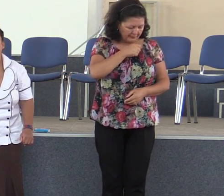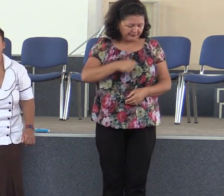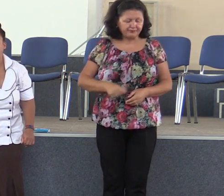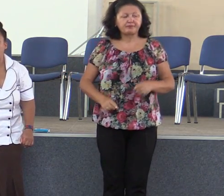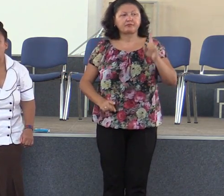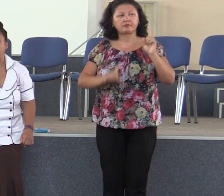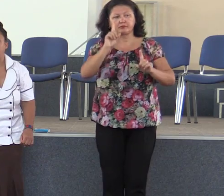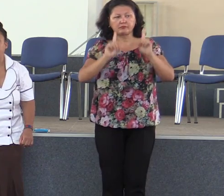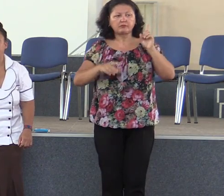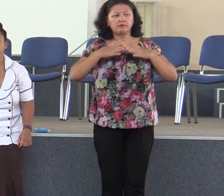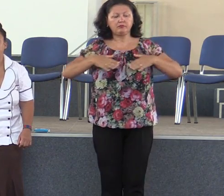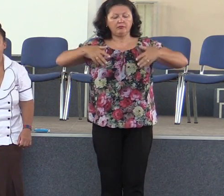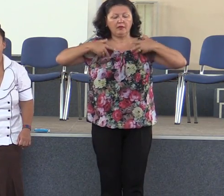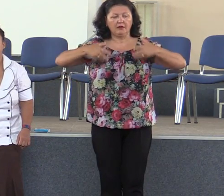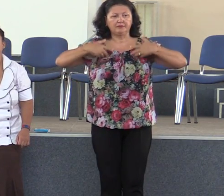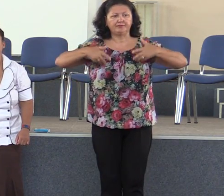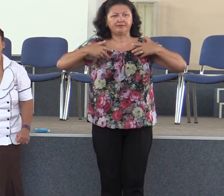Dacă vrei să te bucuri.